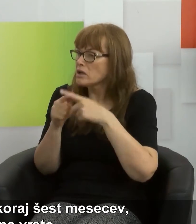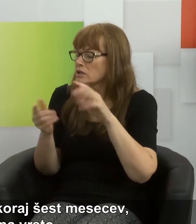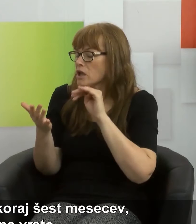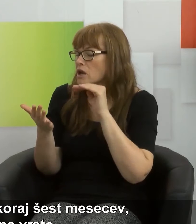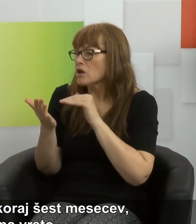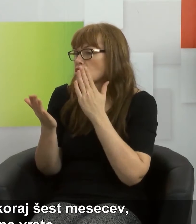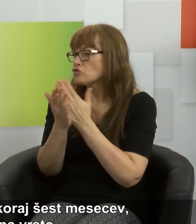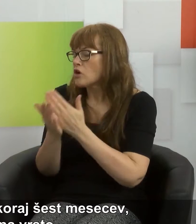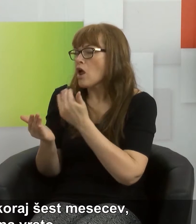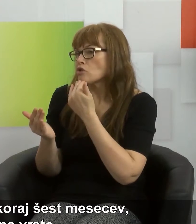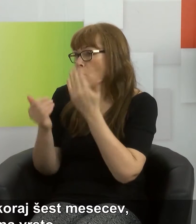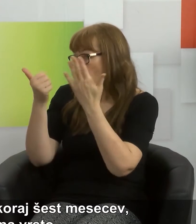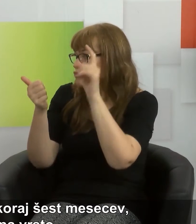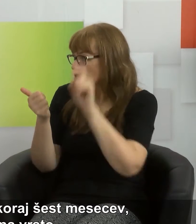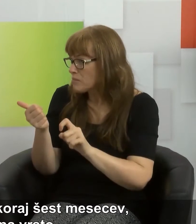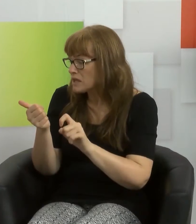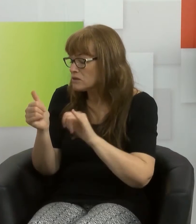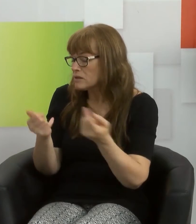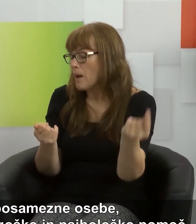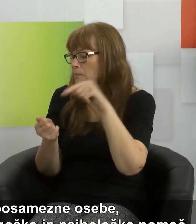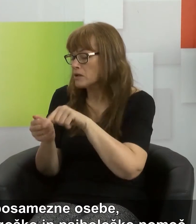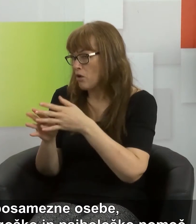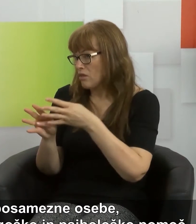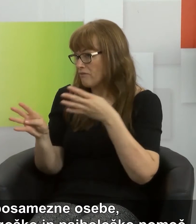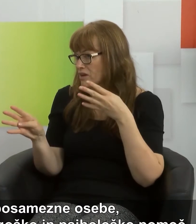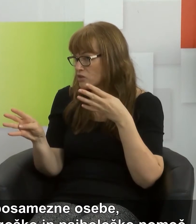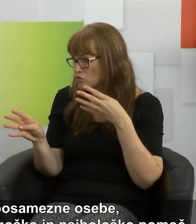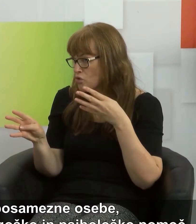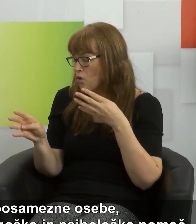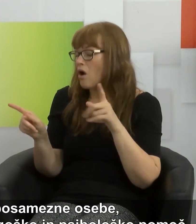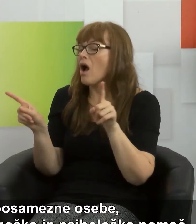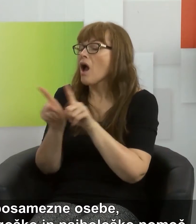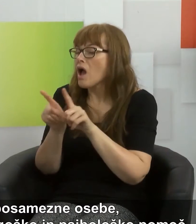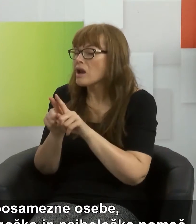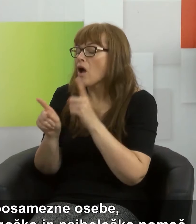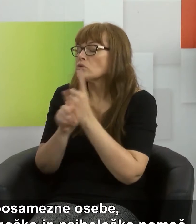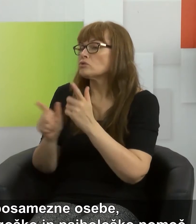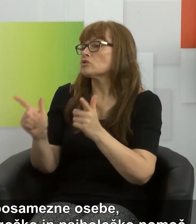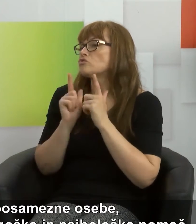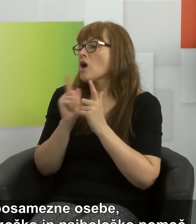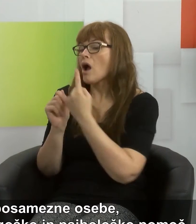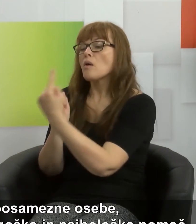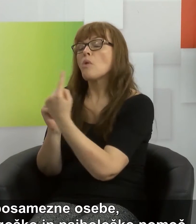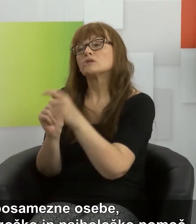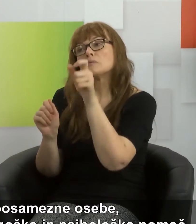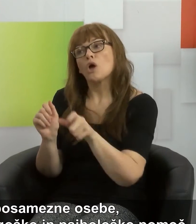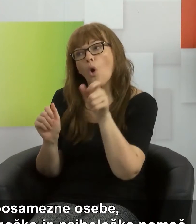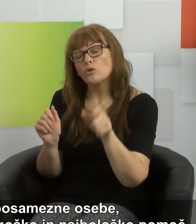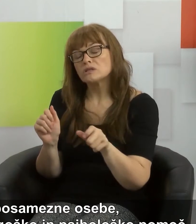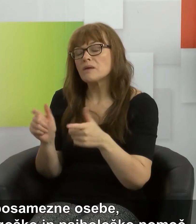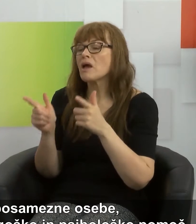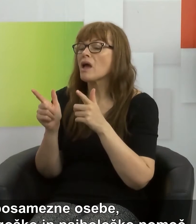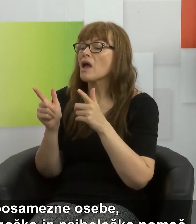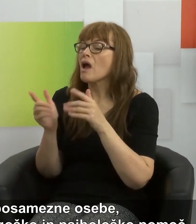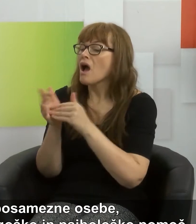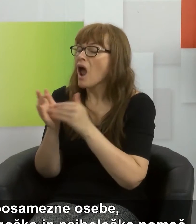skoraj 6 mesecev, da pridejo na vrsto. Enako tako čakajo posamezne osebe, ki rabijo